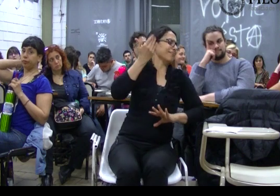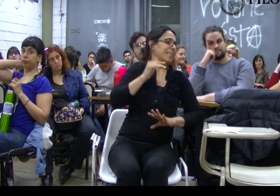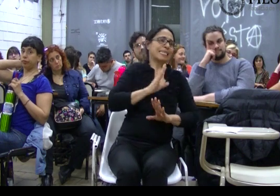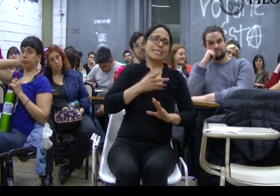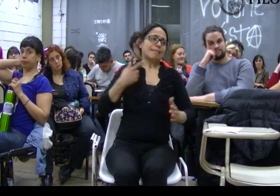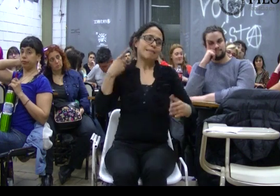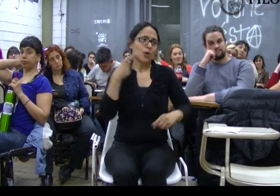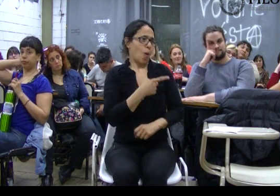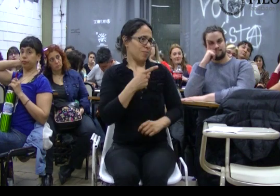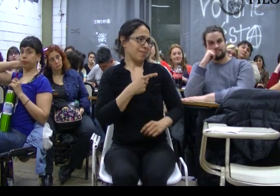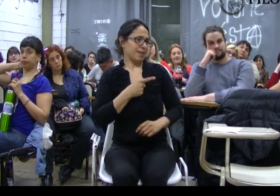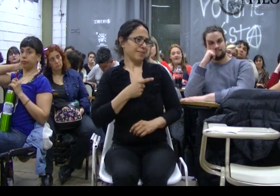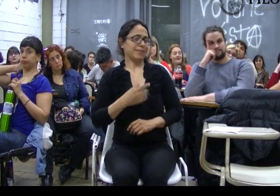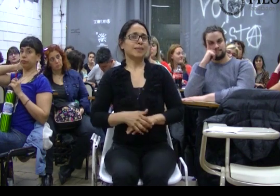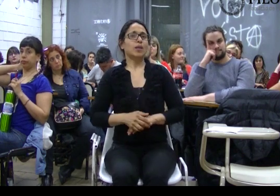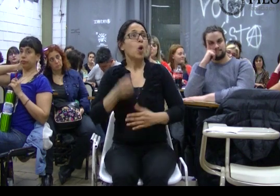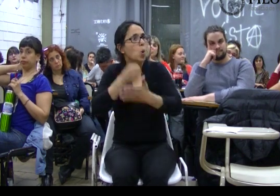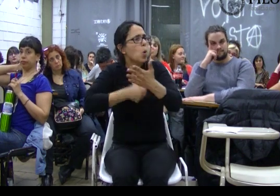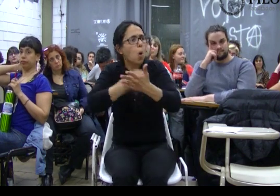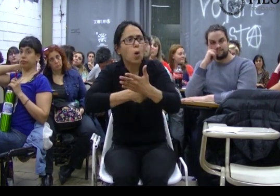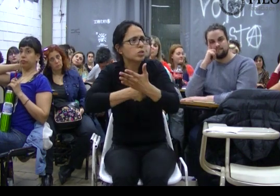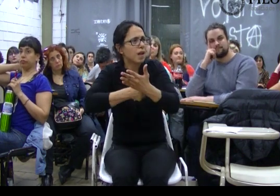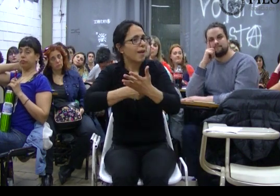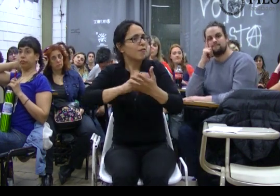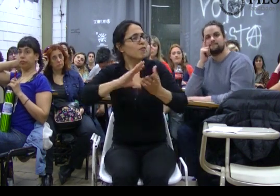varias formas.